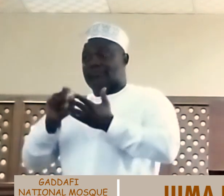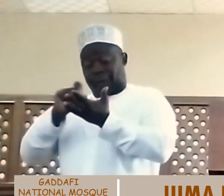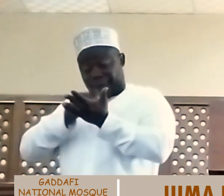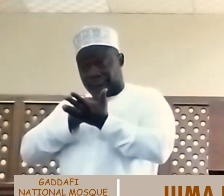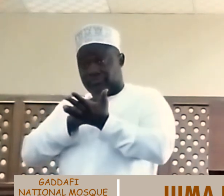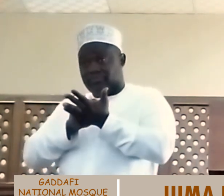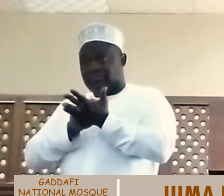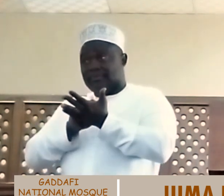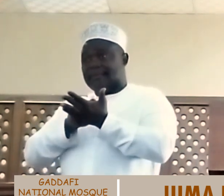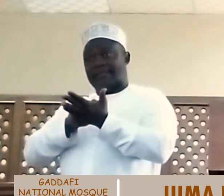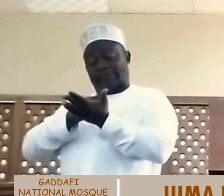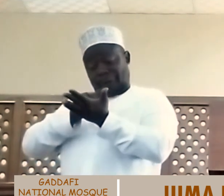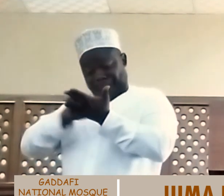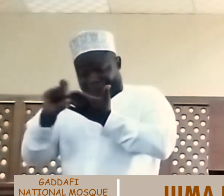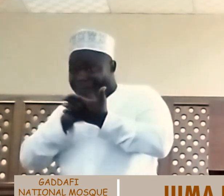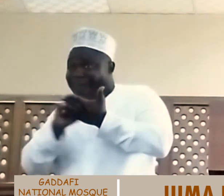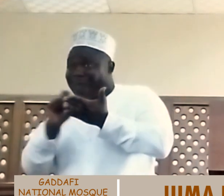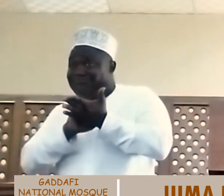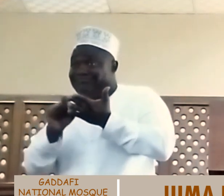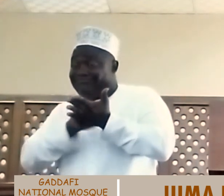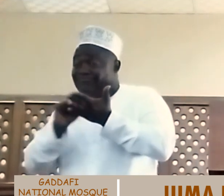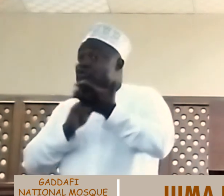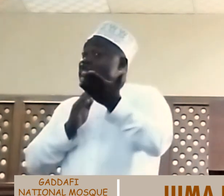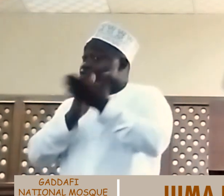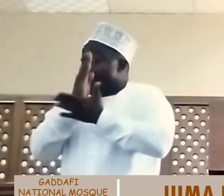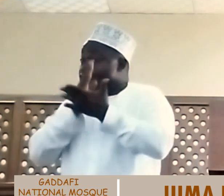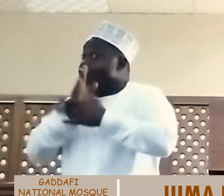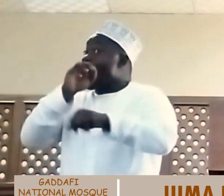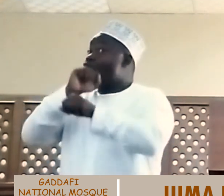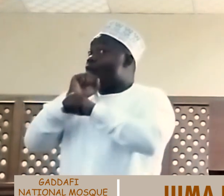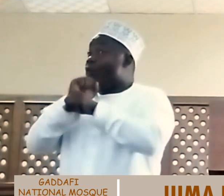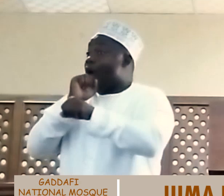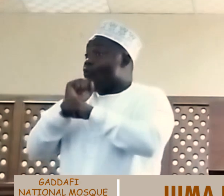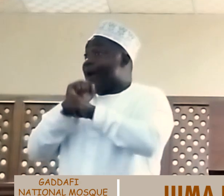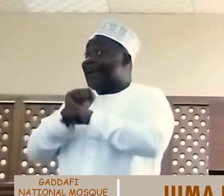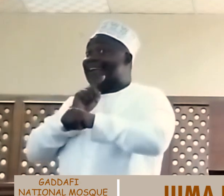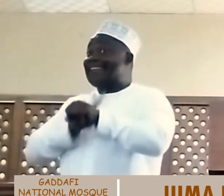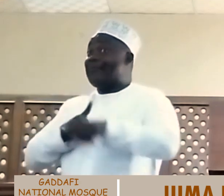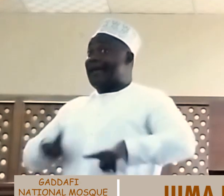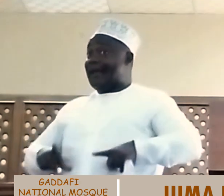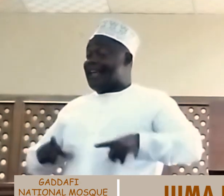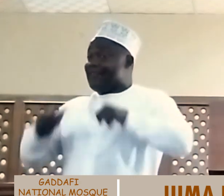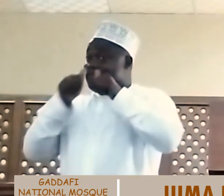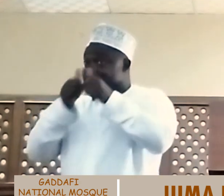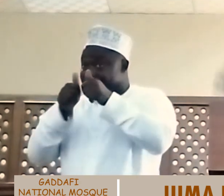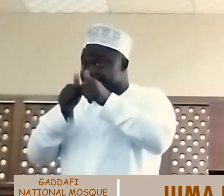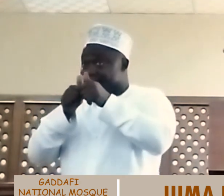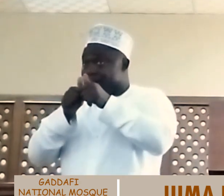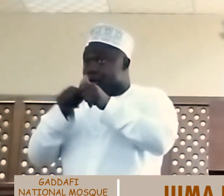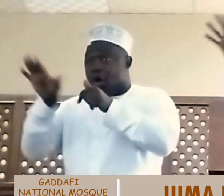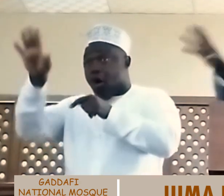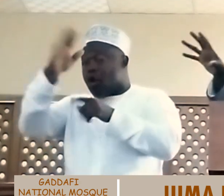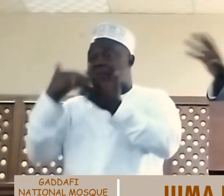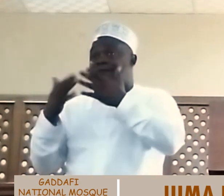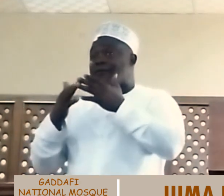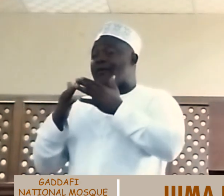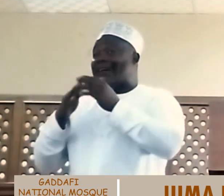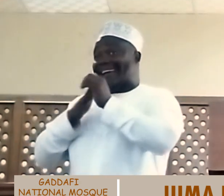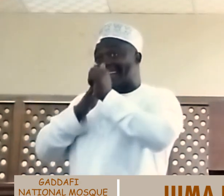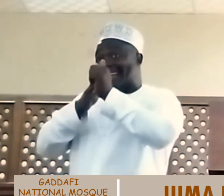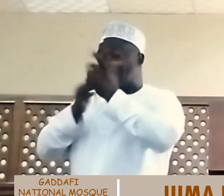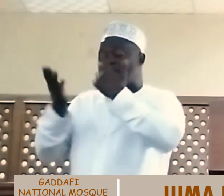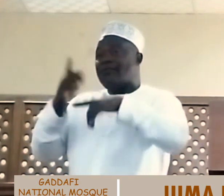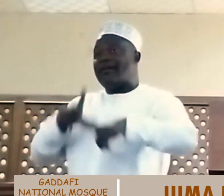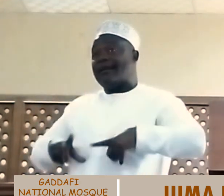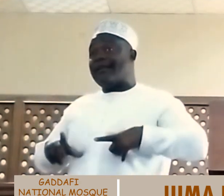abawandiikeko amakulu abateekeko ebyo byennyini bye baakola nga bakyali balamu, bye baakola bye baakulembeza okukola nga